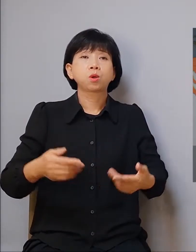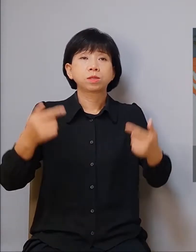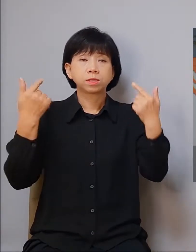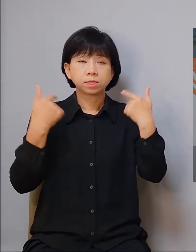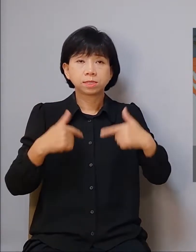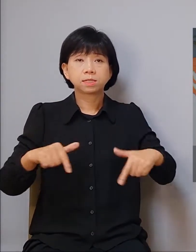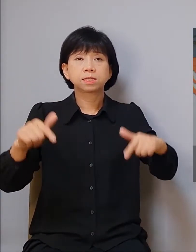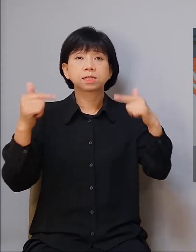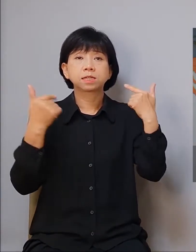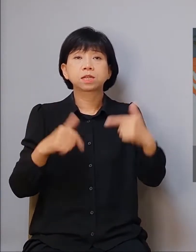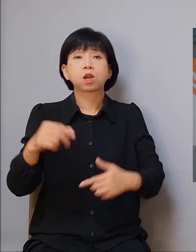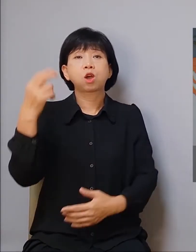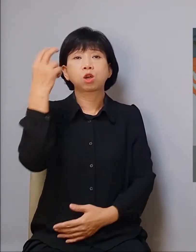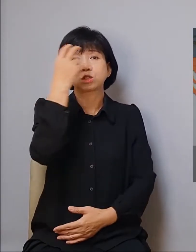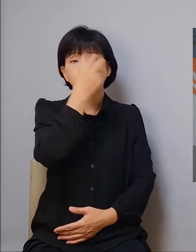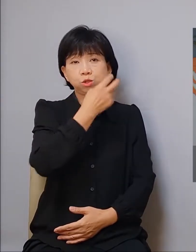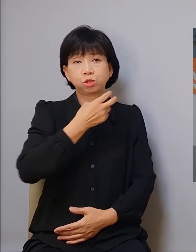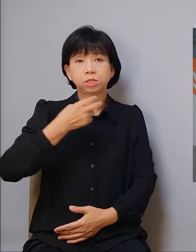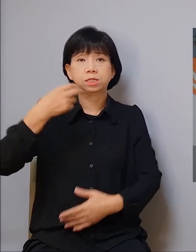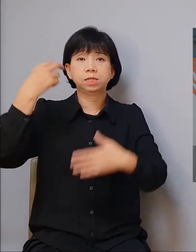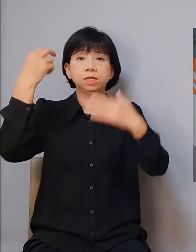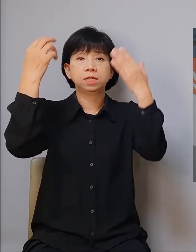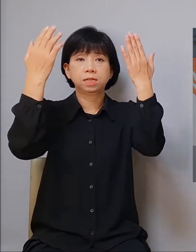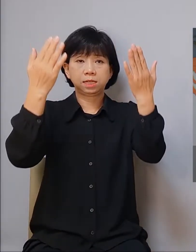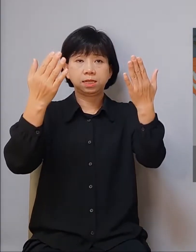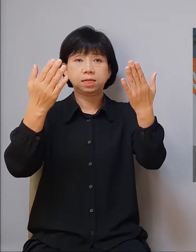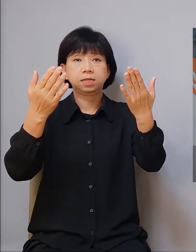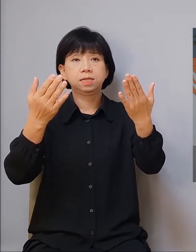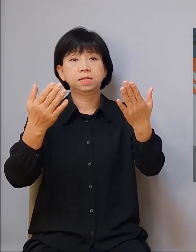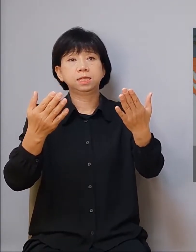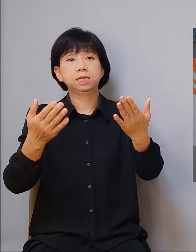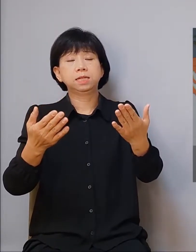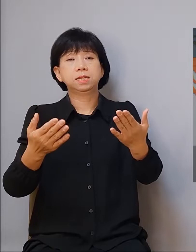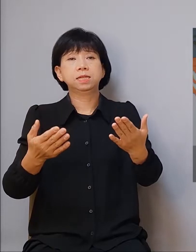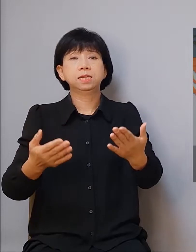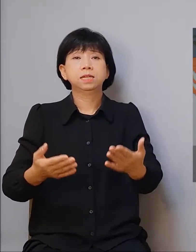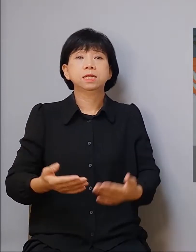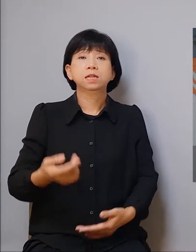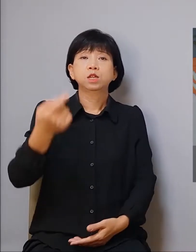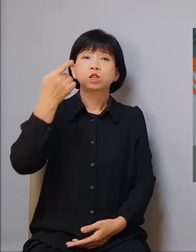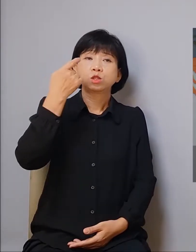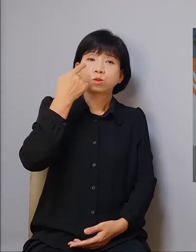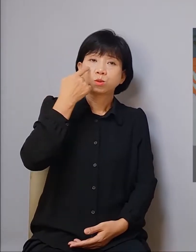힘주시고 늘 지켜주. 눈을 들어